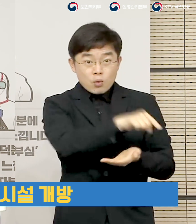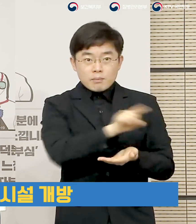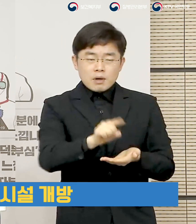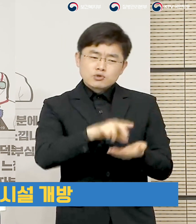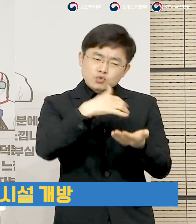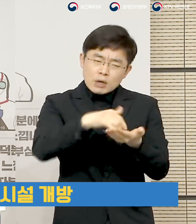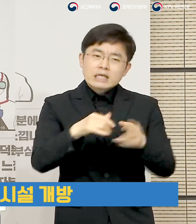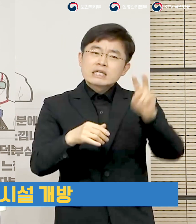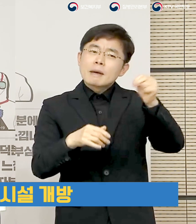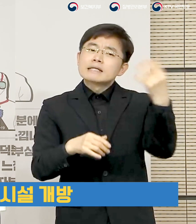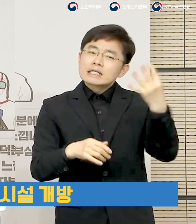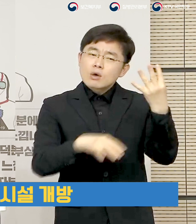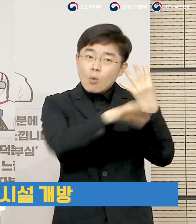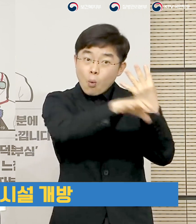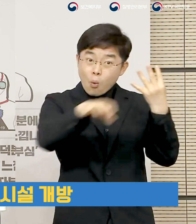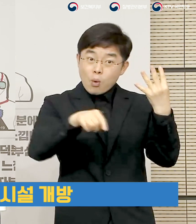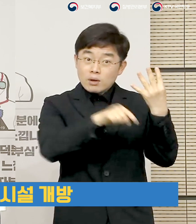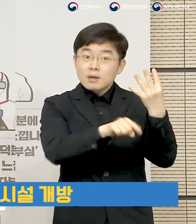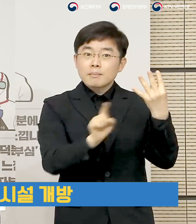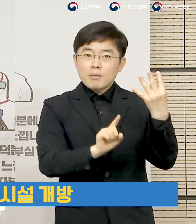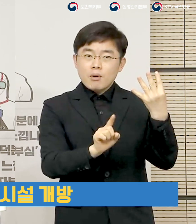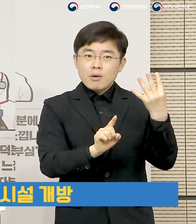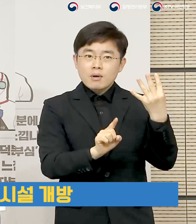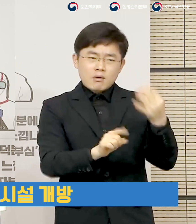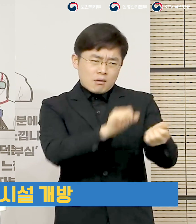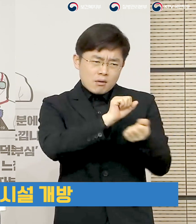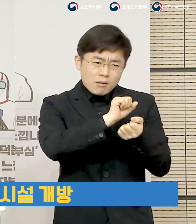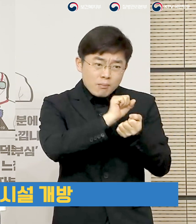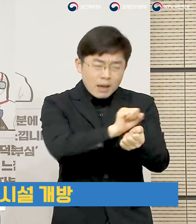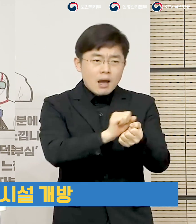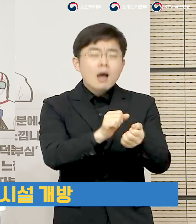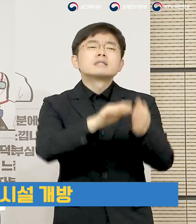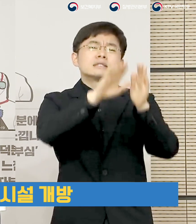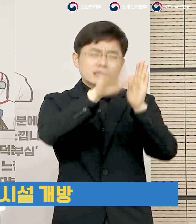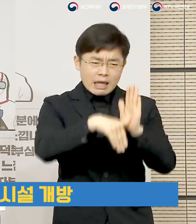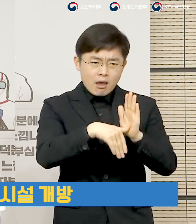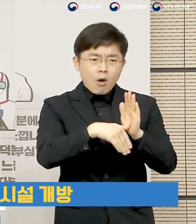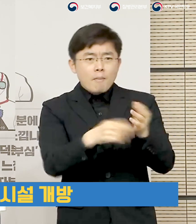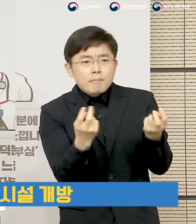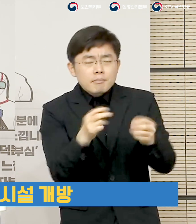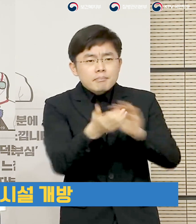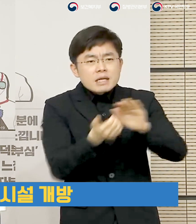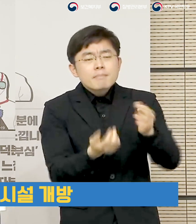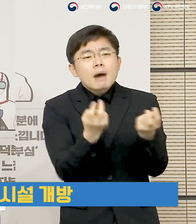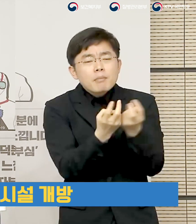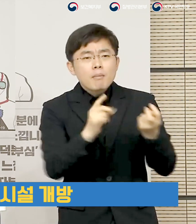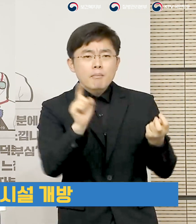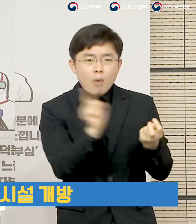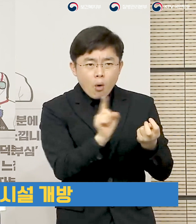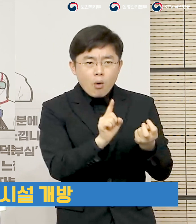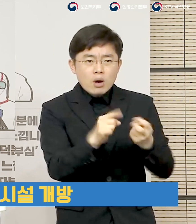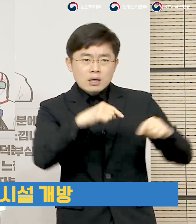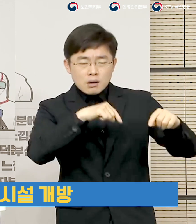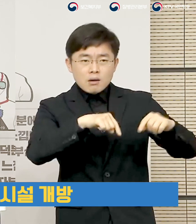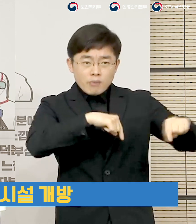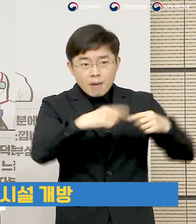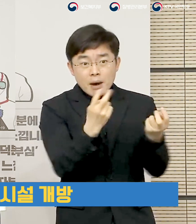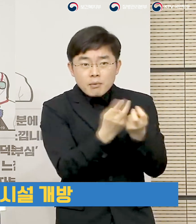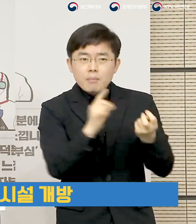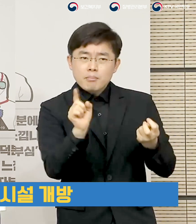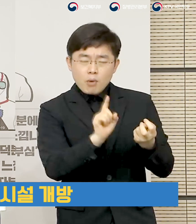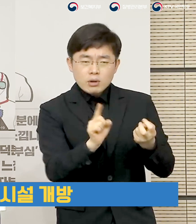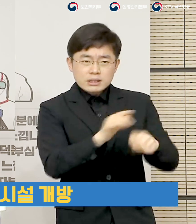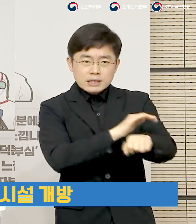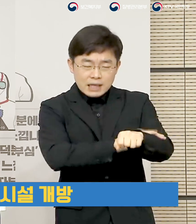2만 4천여 개 실외시설의 경우 확진자 발생 사항 등 지역별 여건과 밀접 접촉 등 시설의